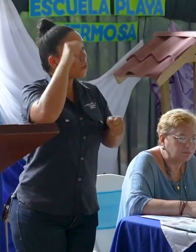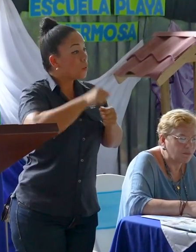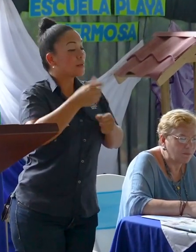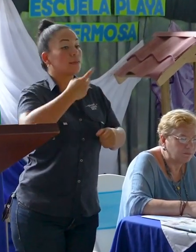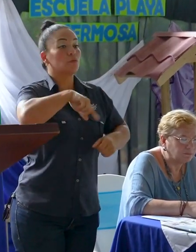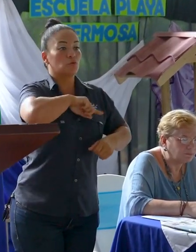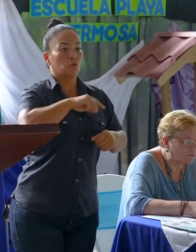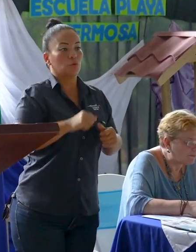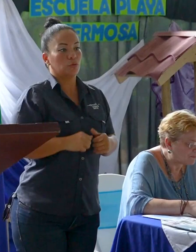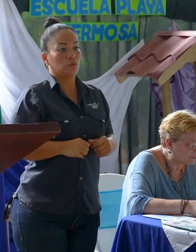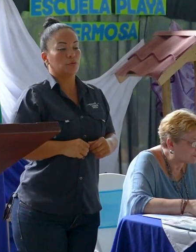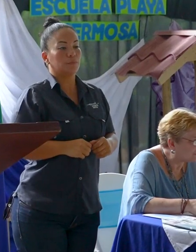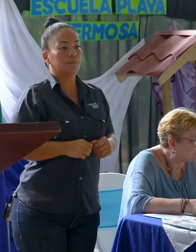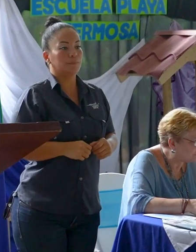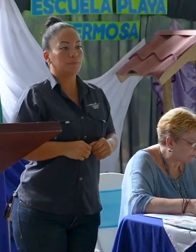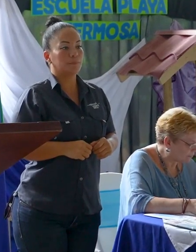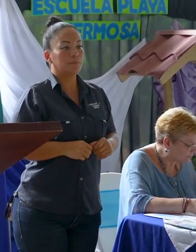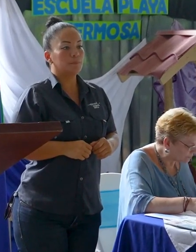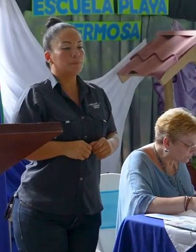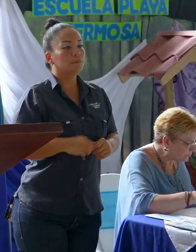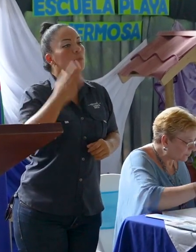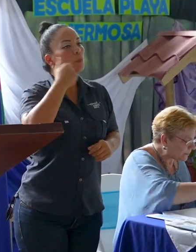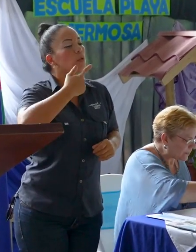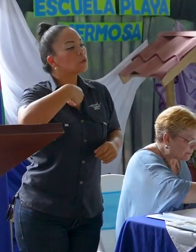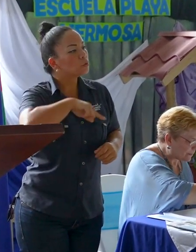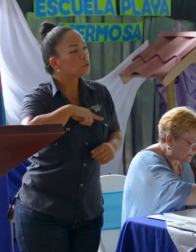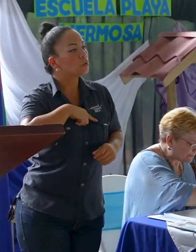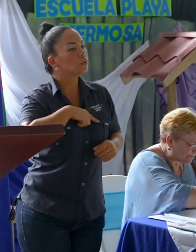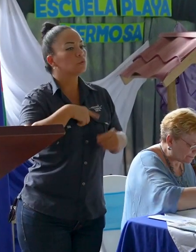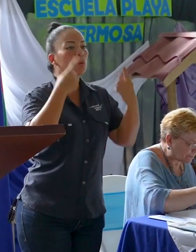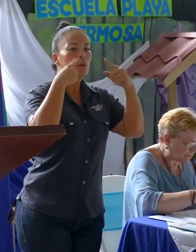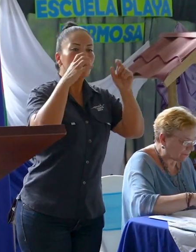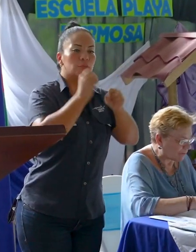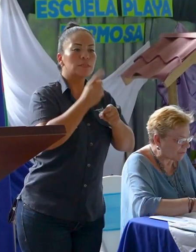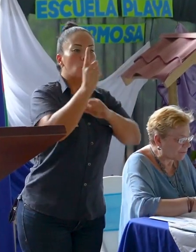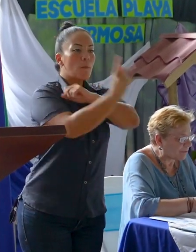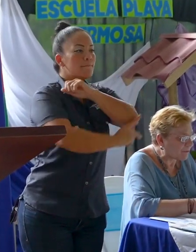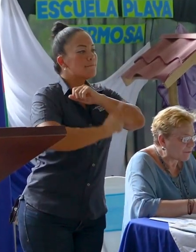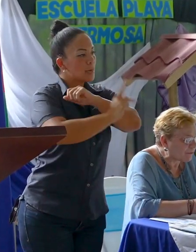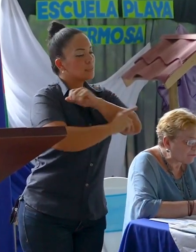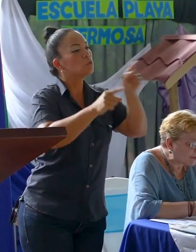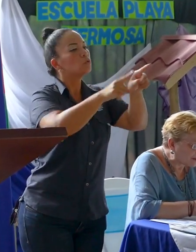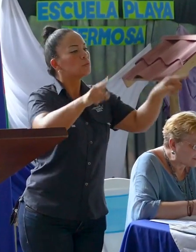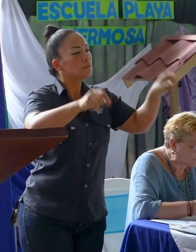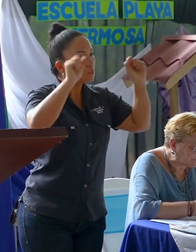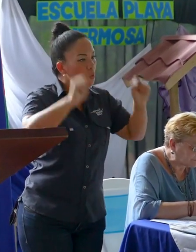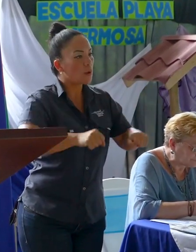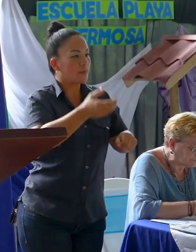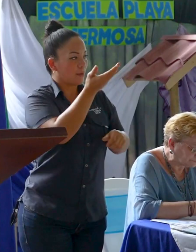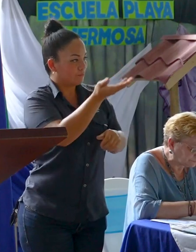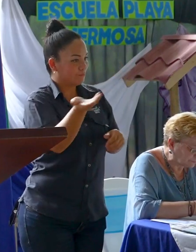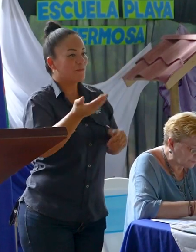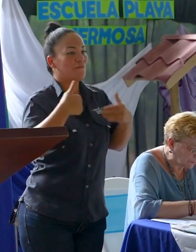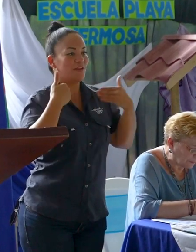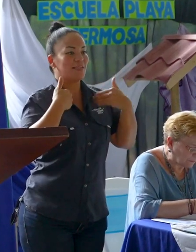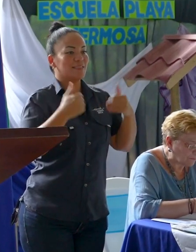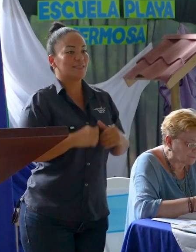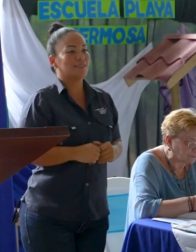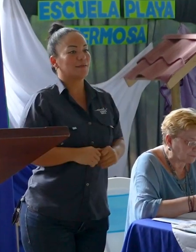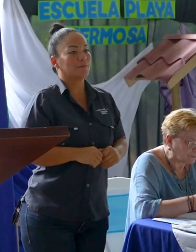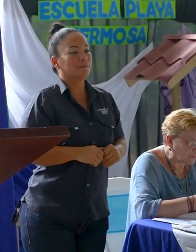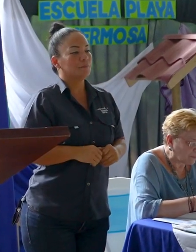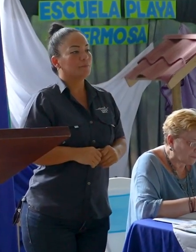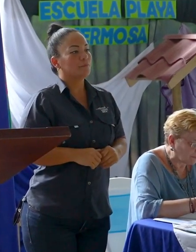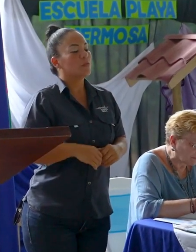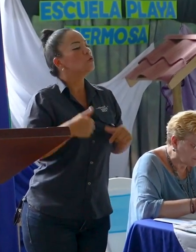nosotros porque hicimos un país donde ustedes puedan ser felices. Y nada más